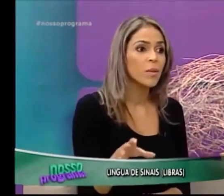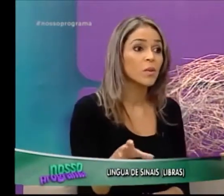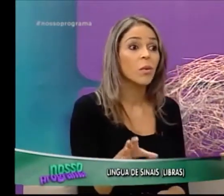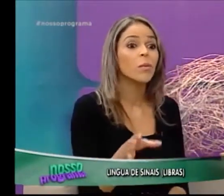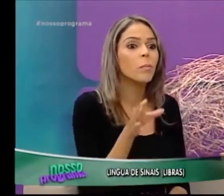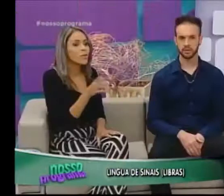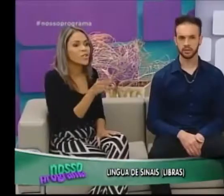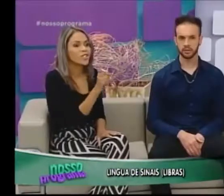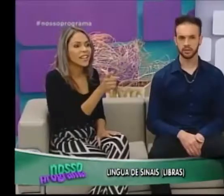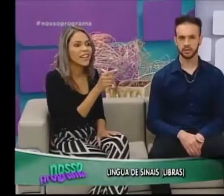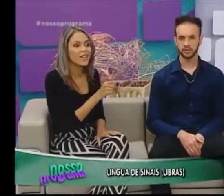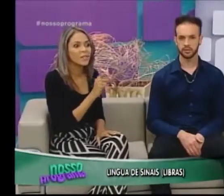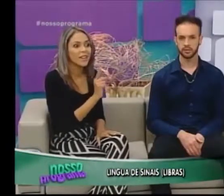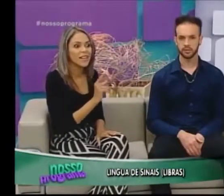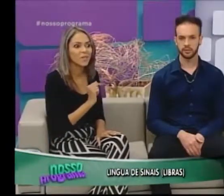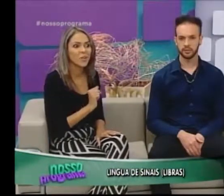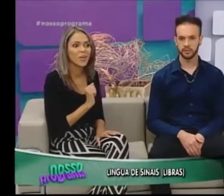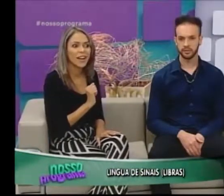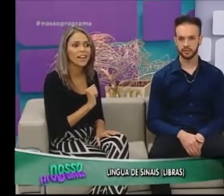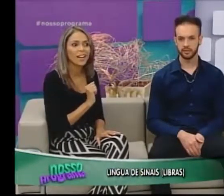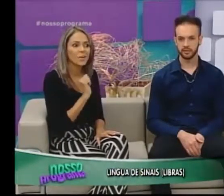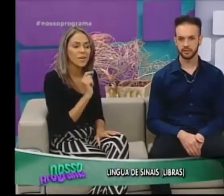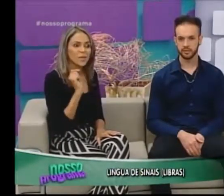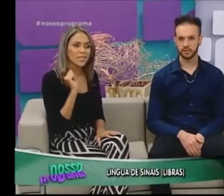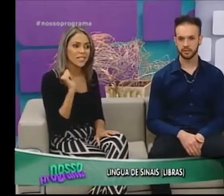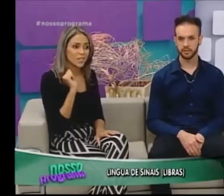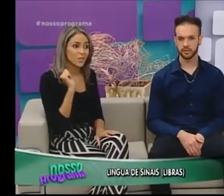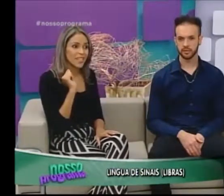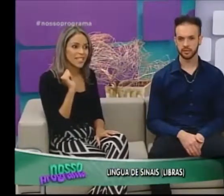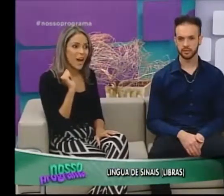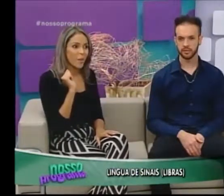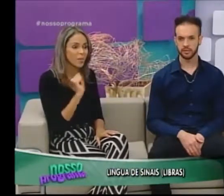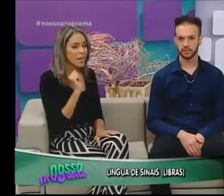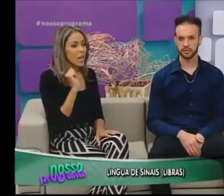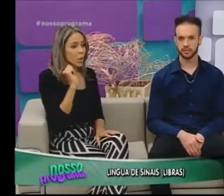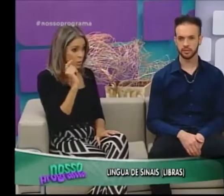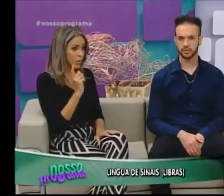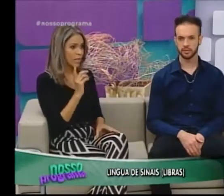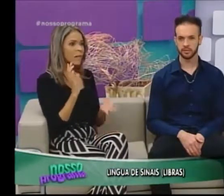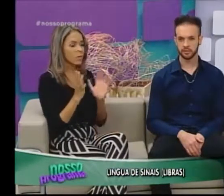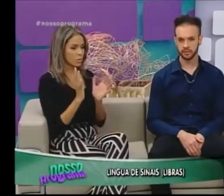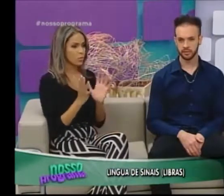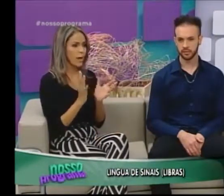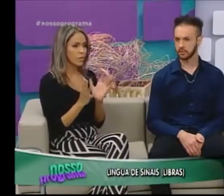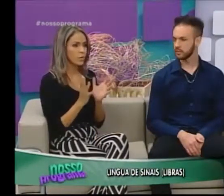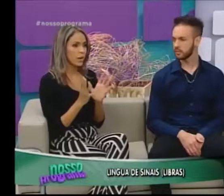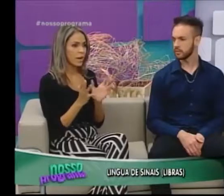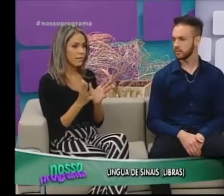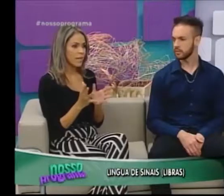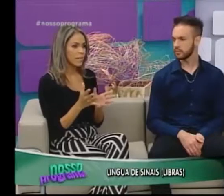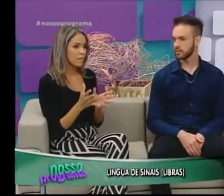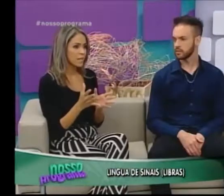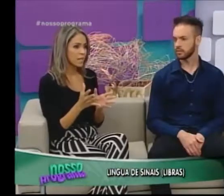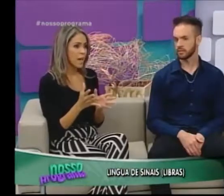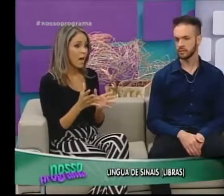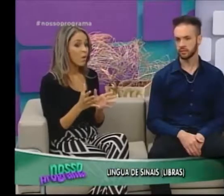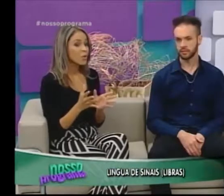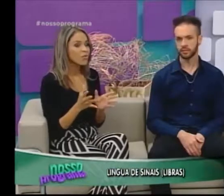Começou como, puxa, isso é legal, é diferente, vou colocar no meu show esse diferencial. Porque o surdo, ele tá acostumado a ver Libras. Agora o ouvinte